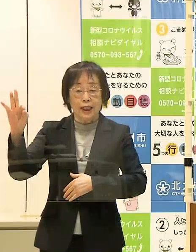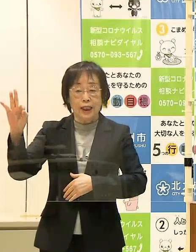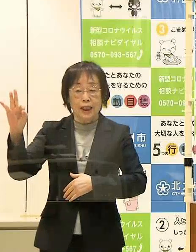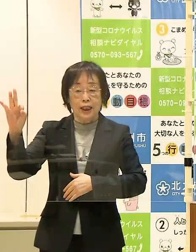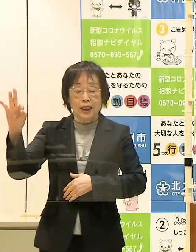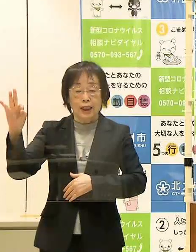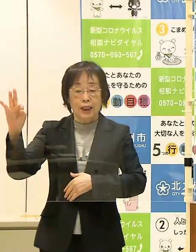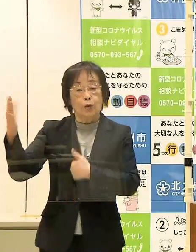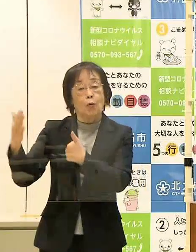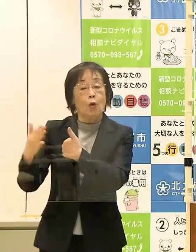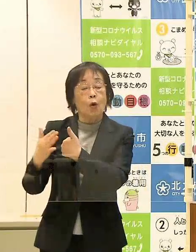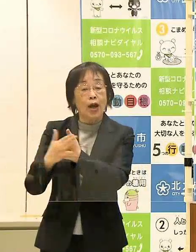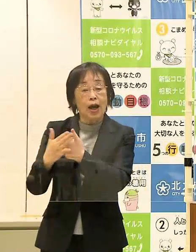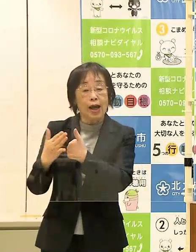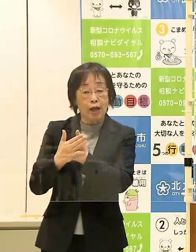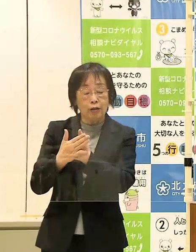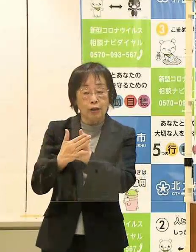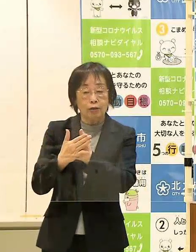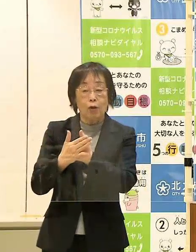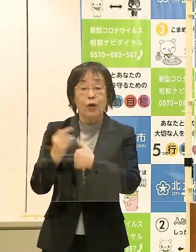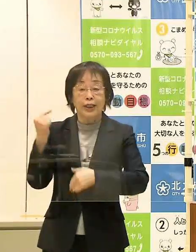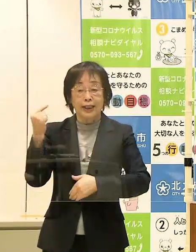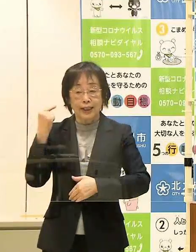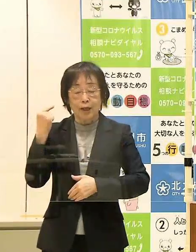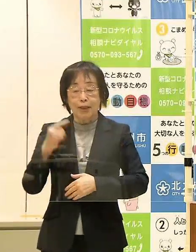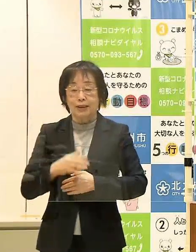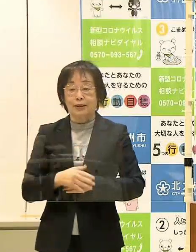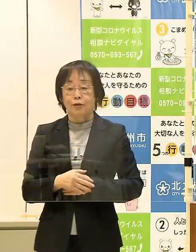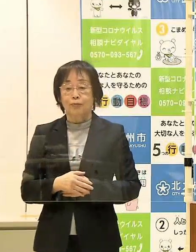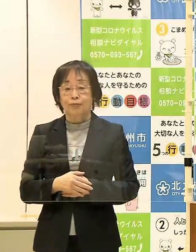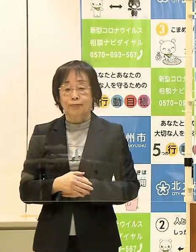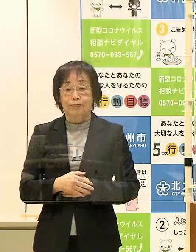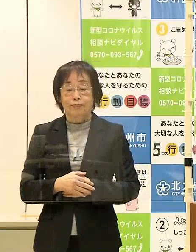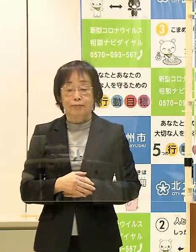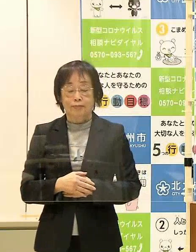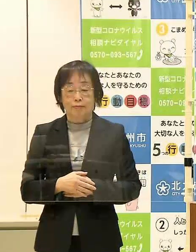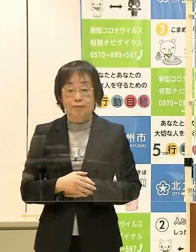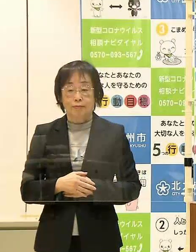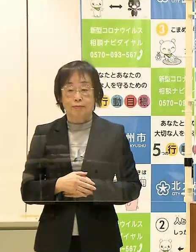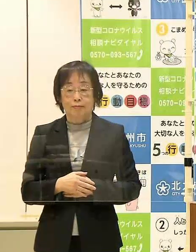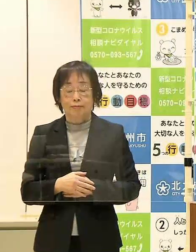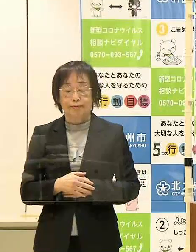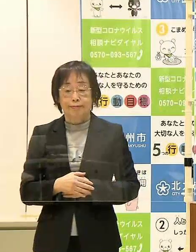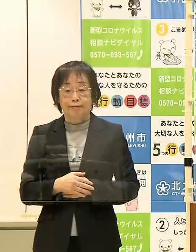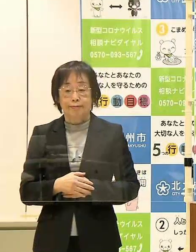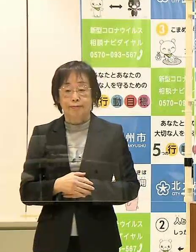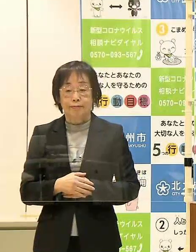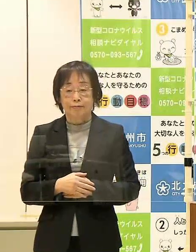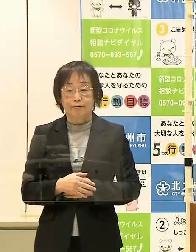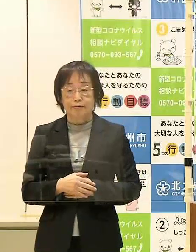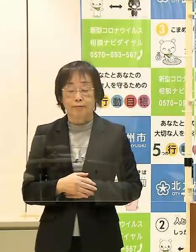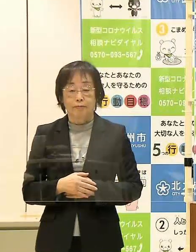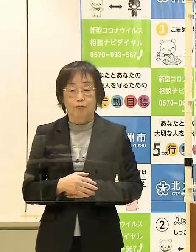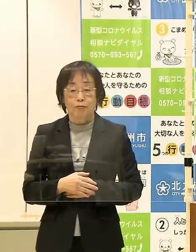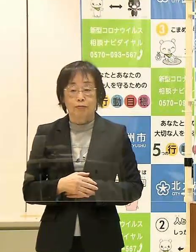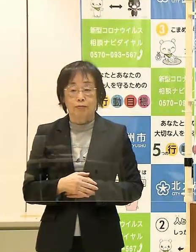後部される予定とも聞いておりますそしては他の執行残をあわせまして